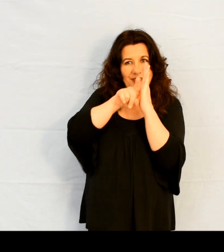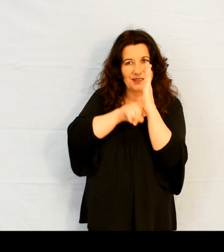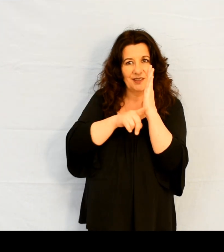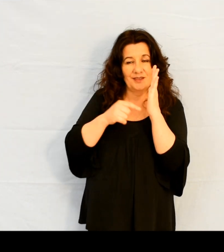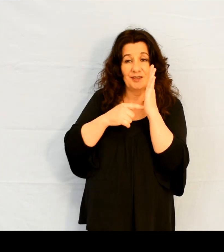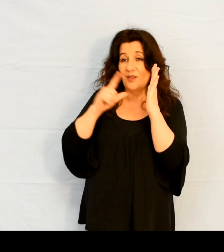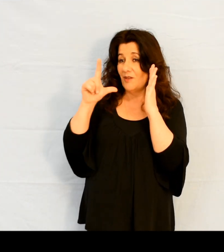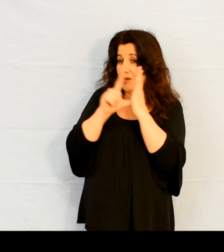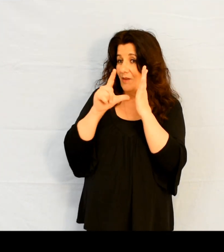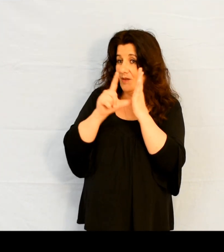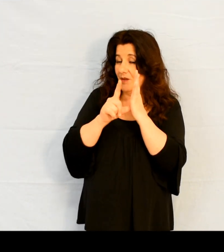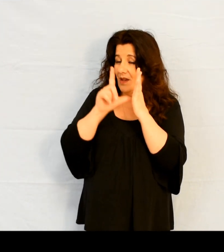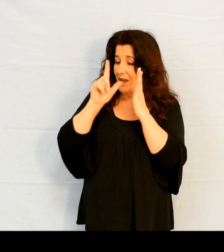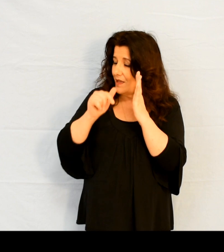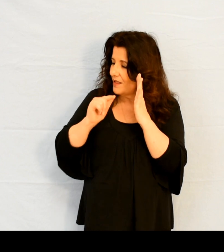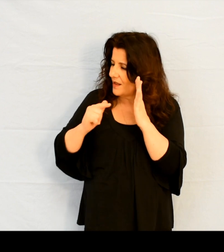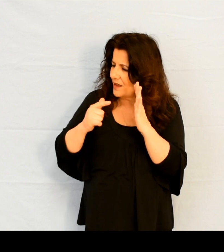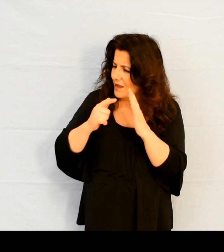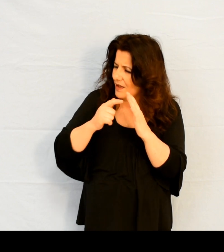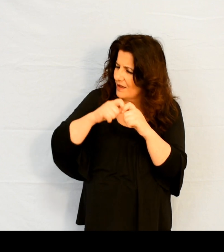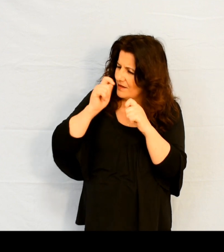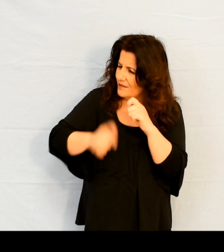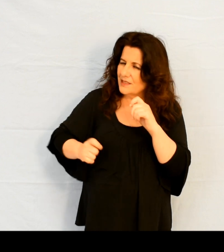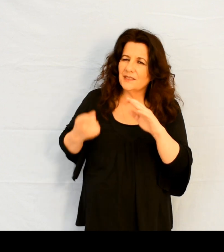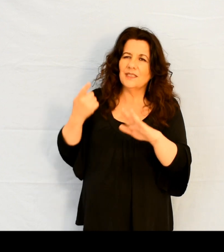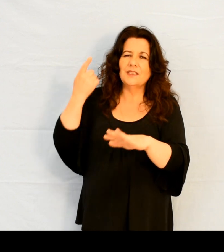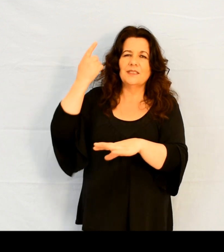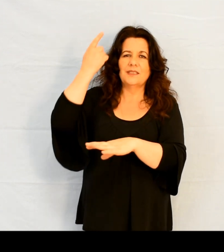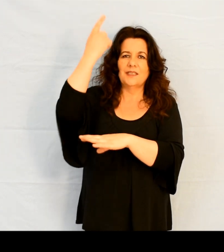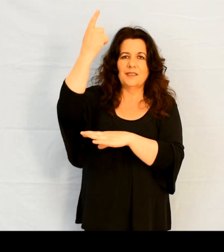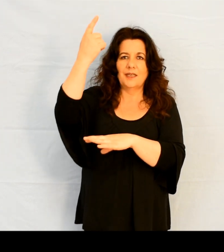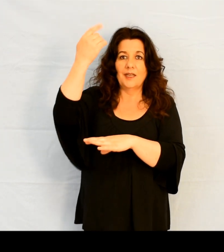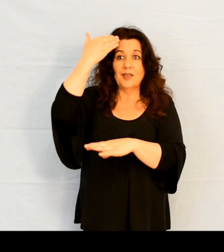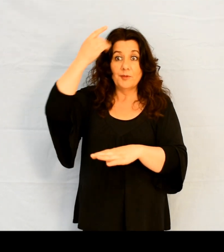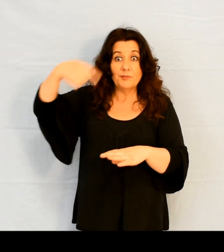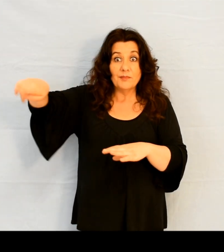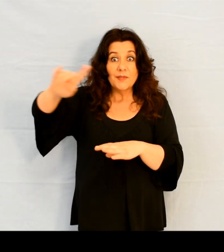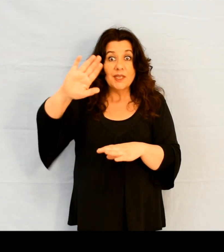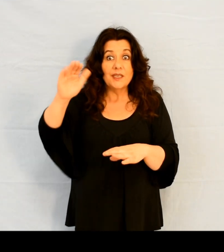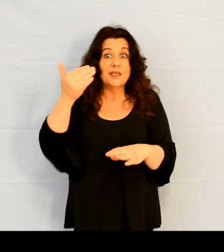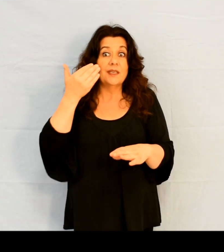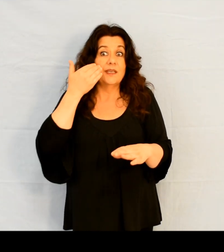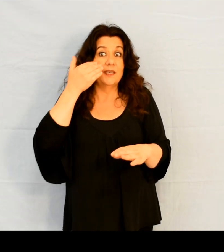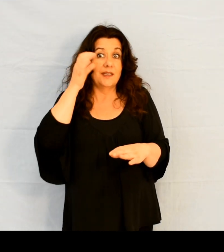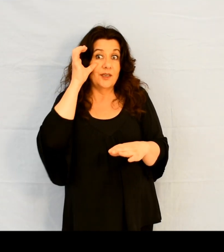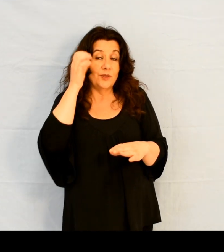éternellement. Tous ceux qui l'observent vivront, ceux qui l'abandonnent